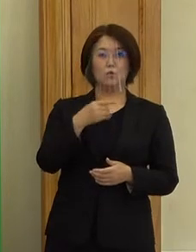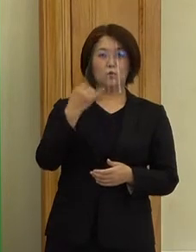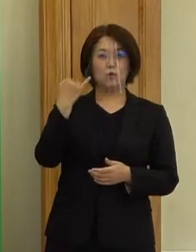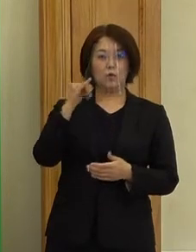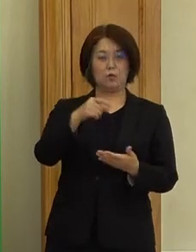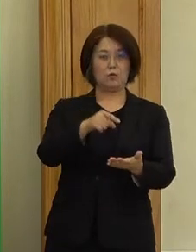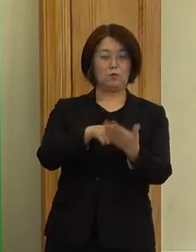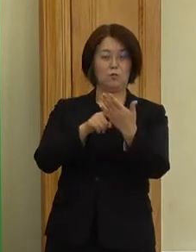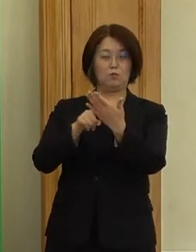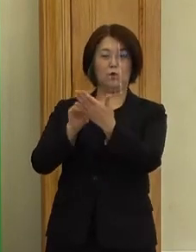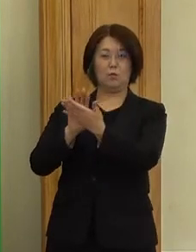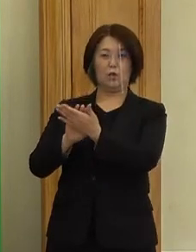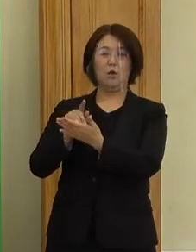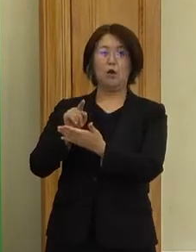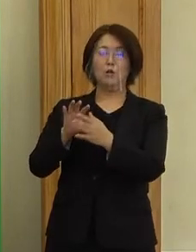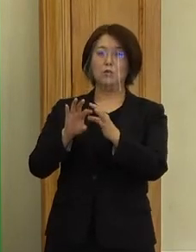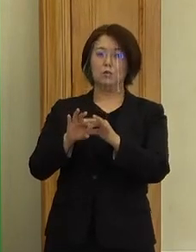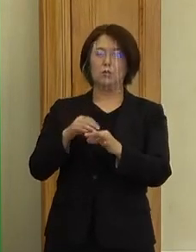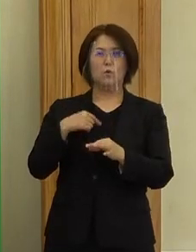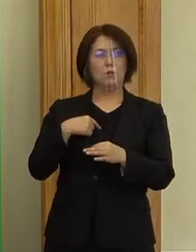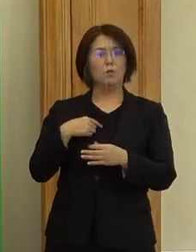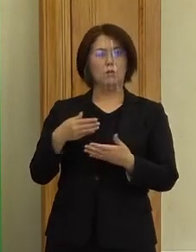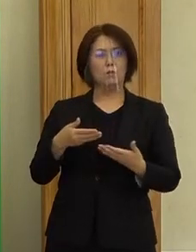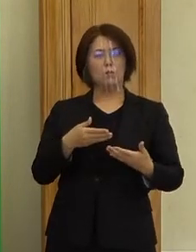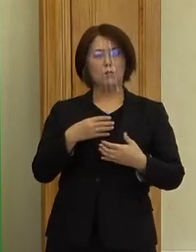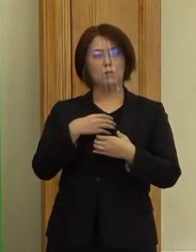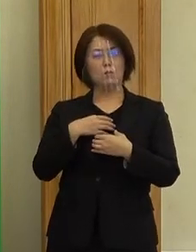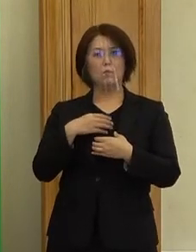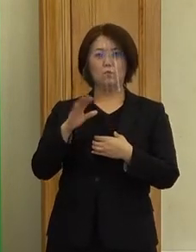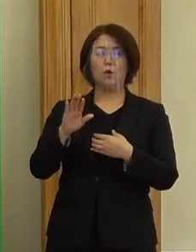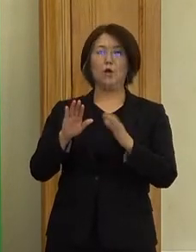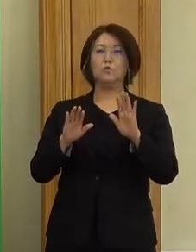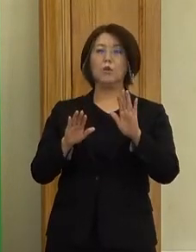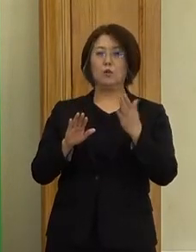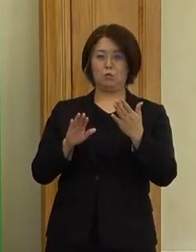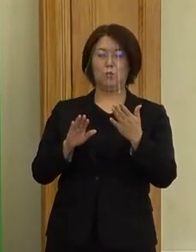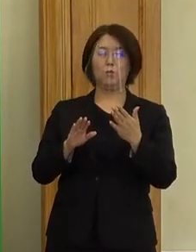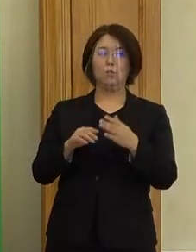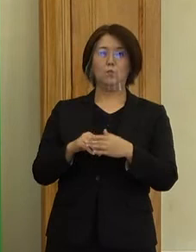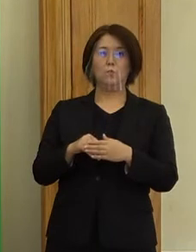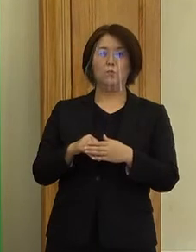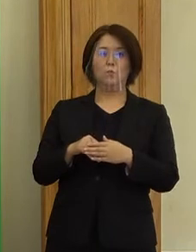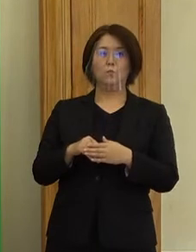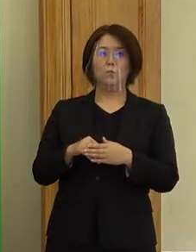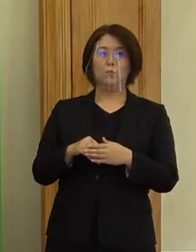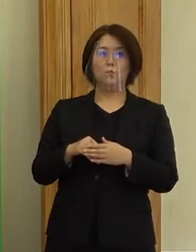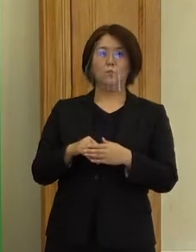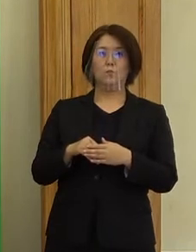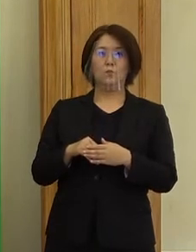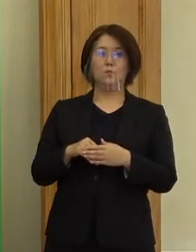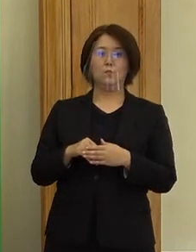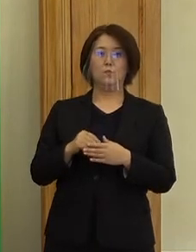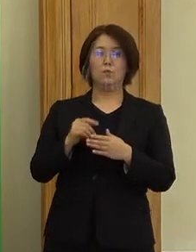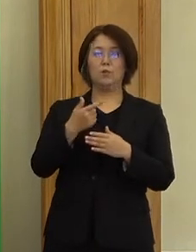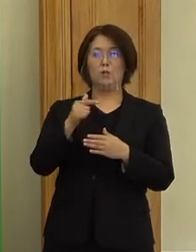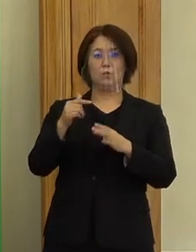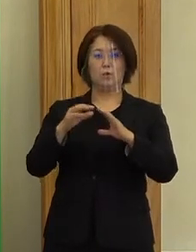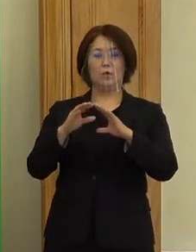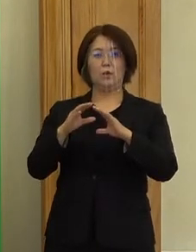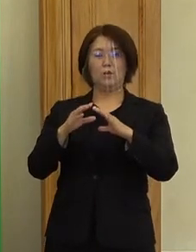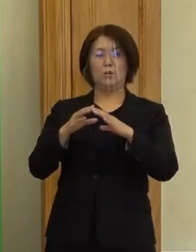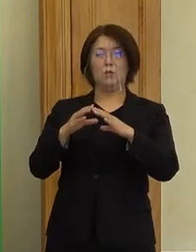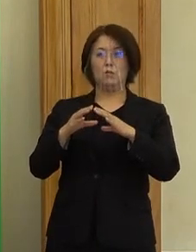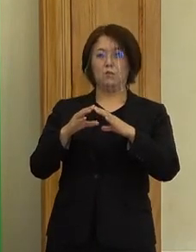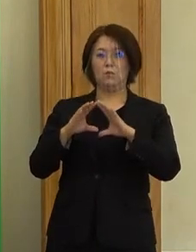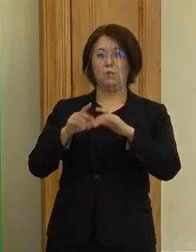続いているので、ご自身もちょっと戸惑いもあるんですが、やはりここはですね、諸外国の緩和の